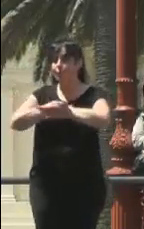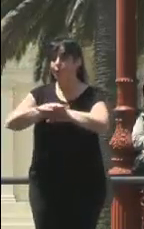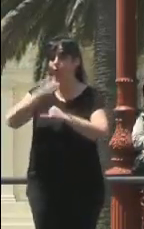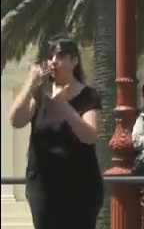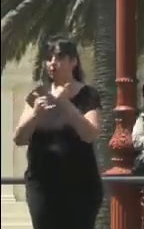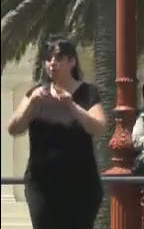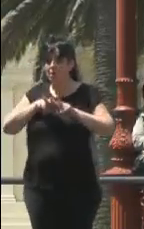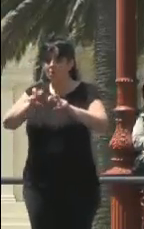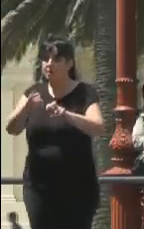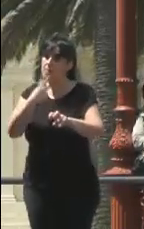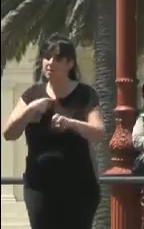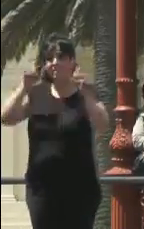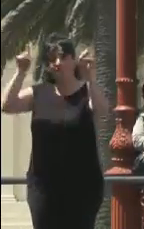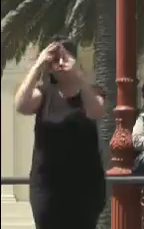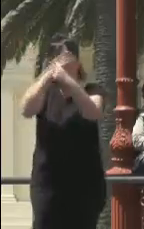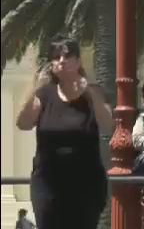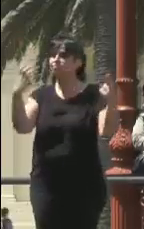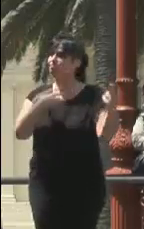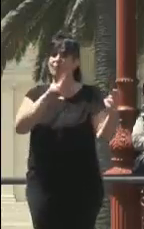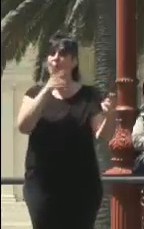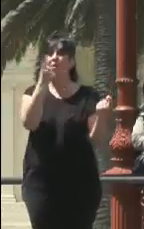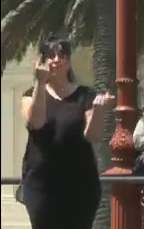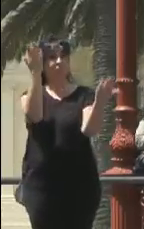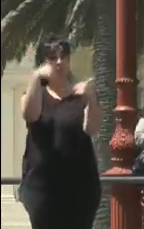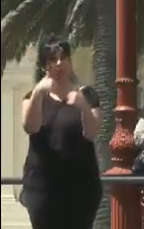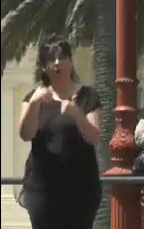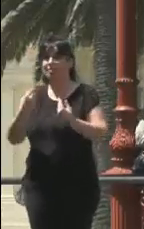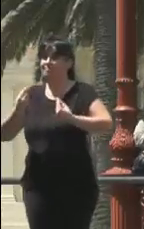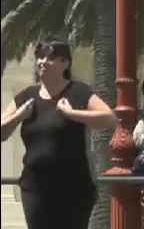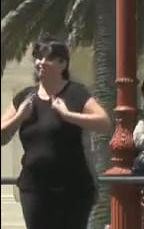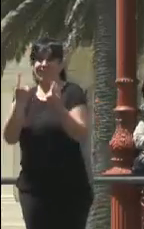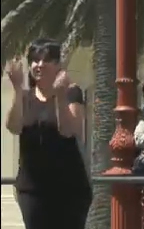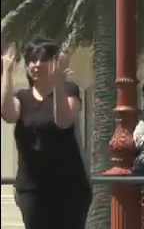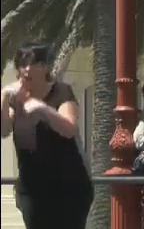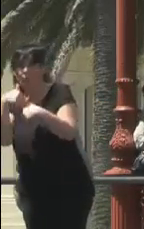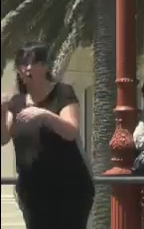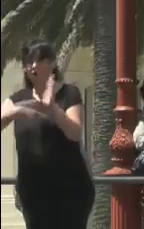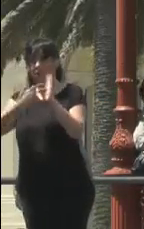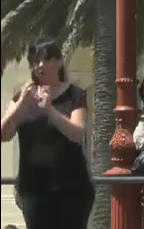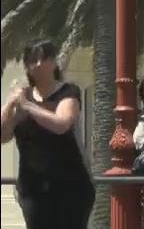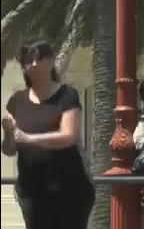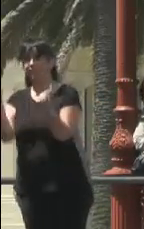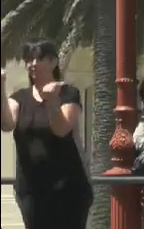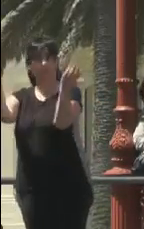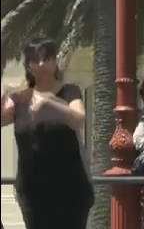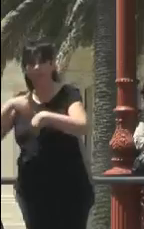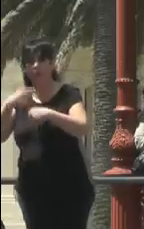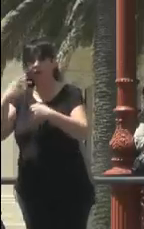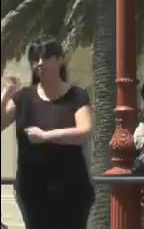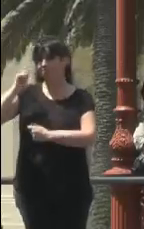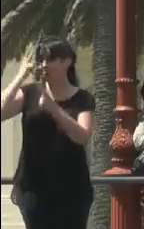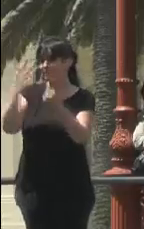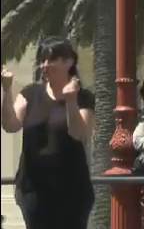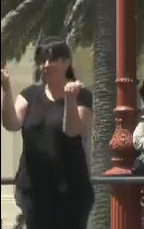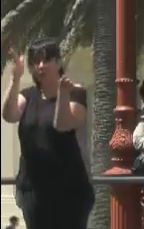te dice que no hay dinero para la educación pública, que te dice que no hay dinero para la sanidad pública, que no hay dinero para la ley de dependencia, que no hay dinero para las pensiones públicas y de